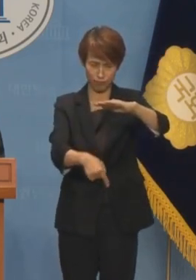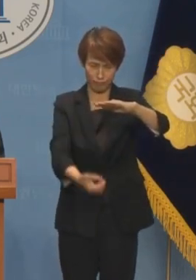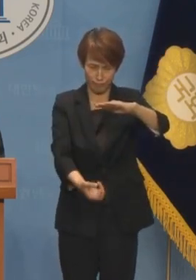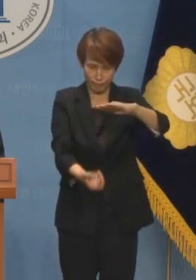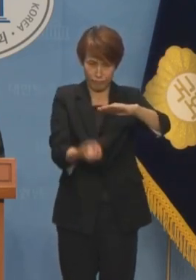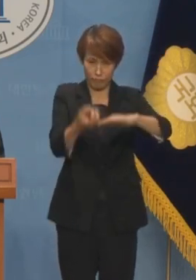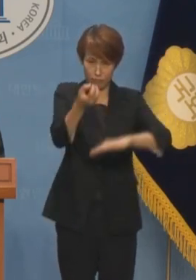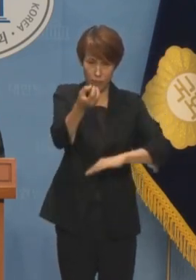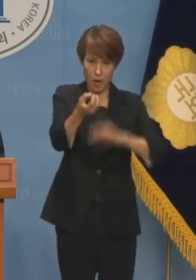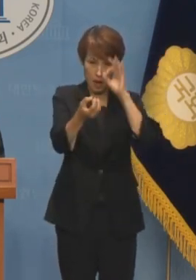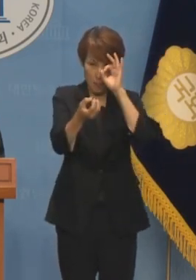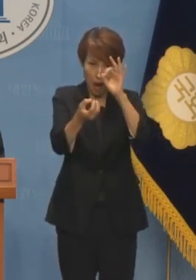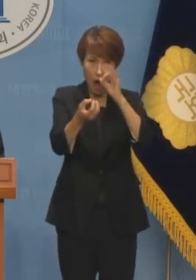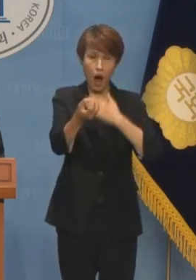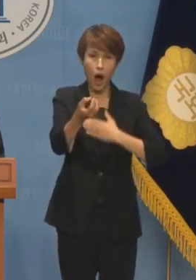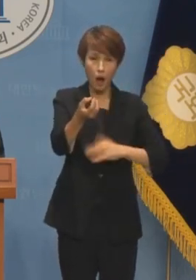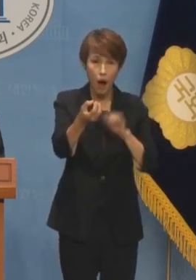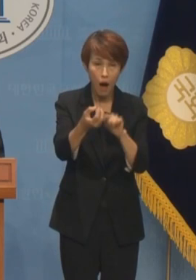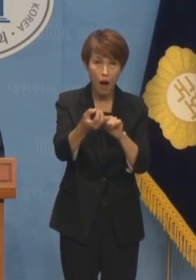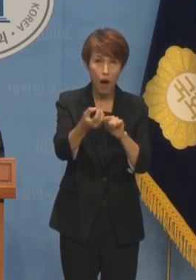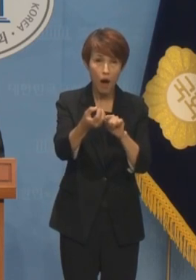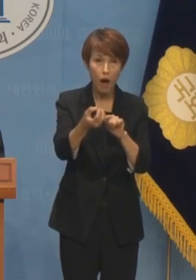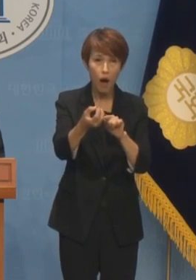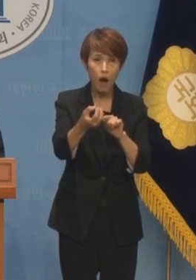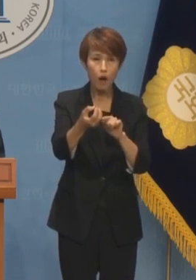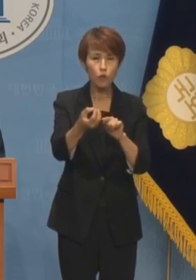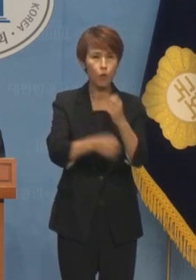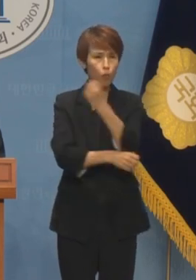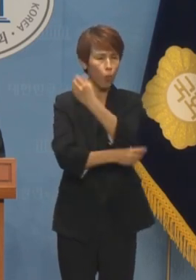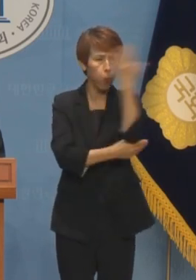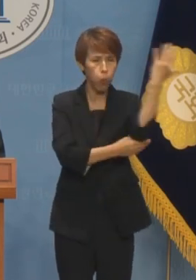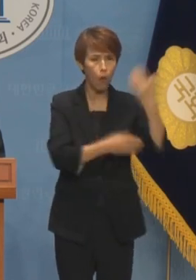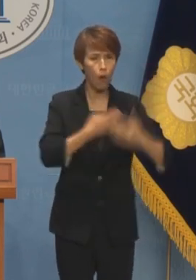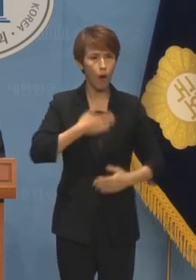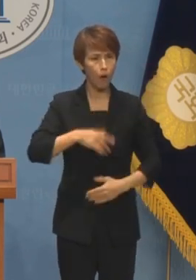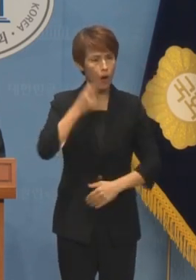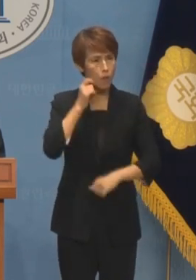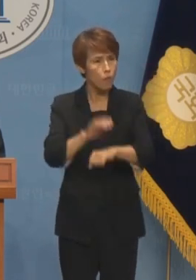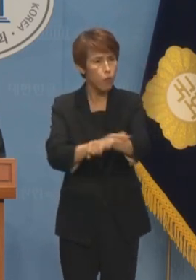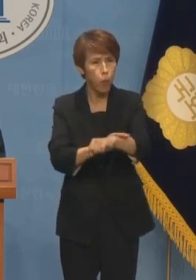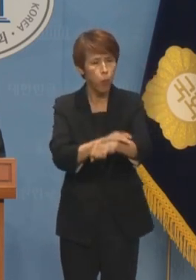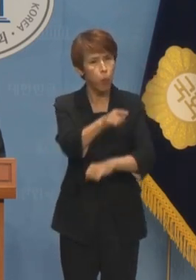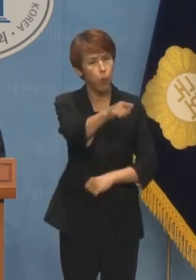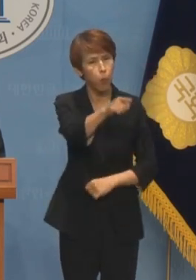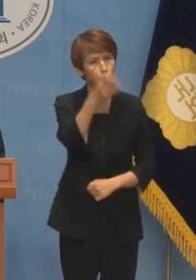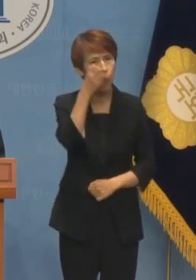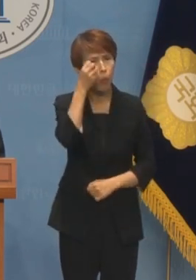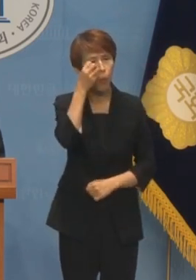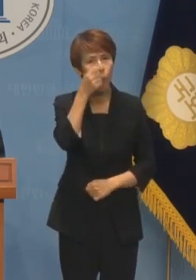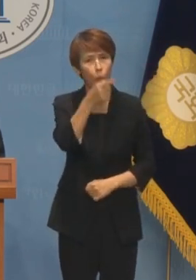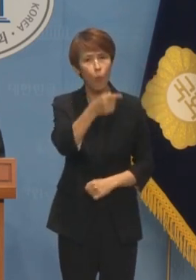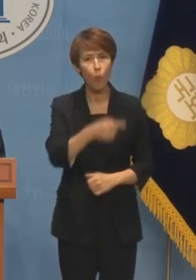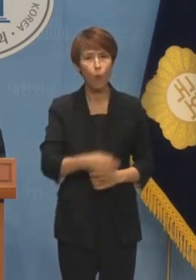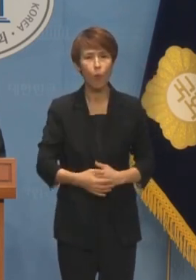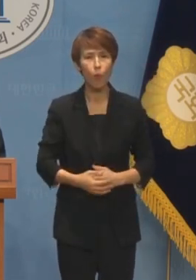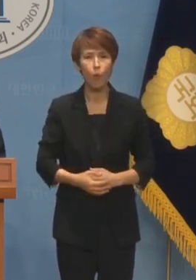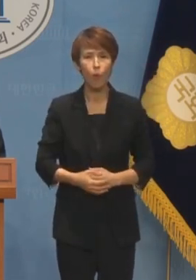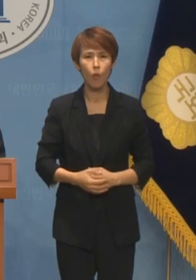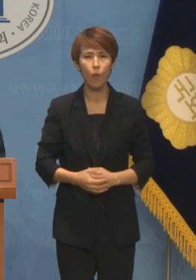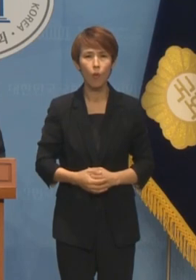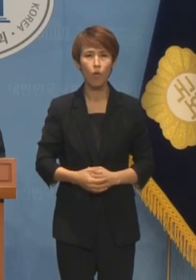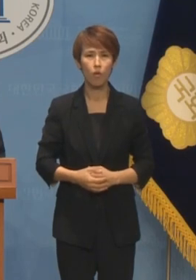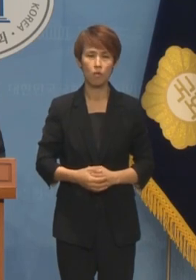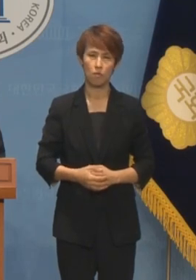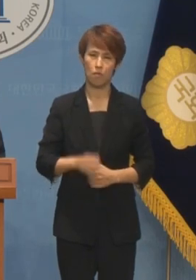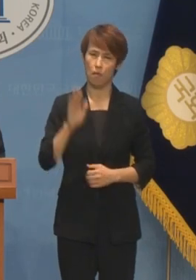채취해봐야 알 수 있는 품질을 그 언론은 어떻게 미리 알 수 있을까요?